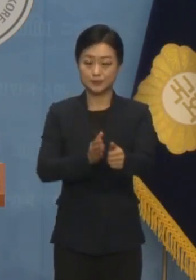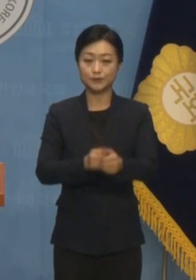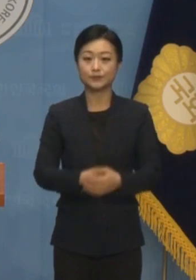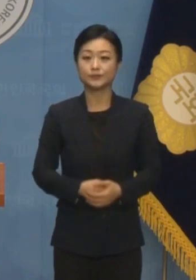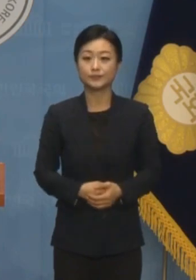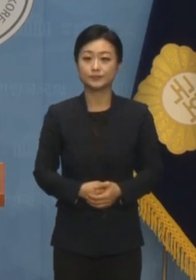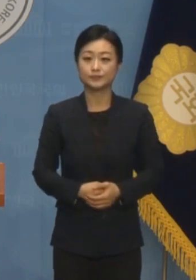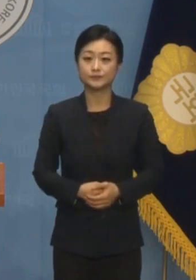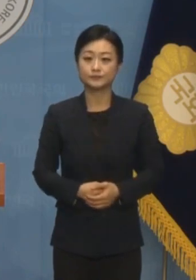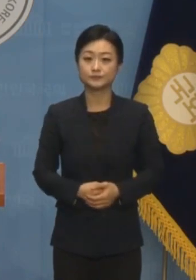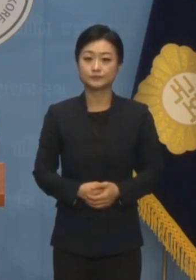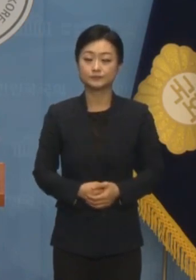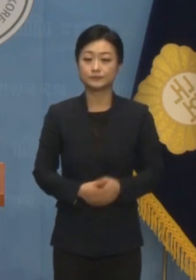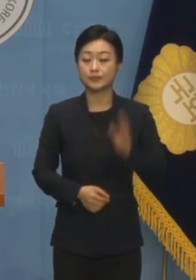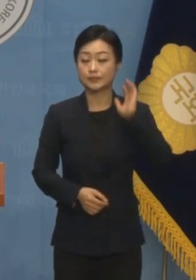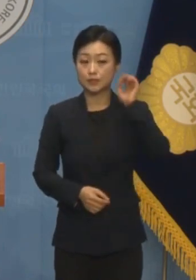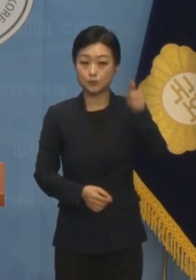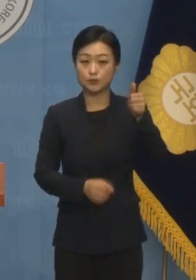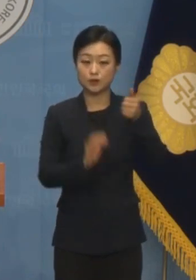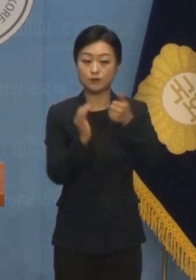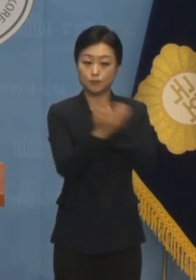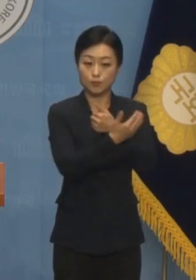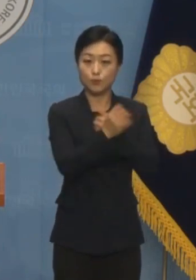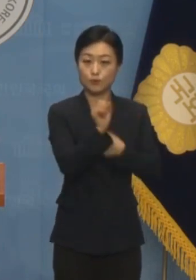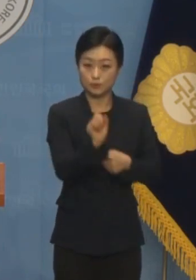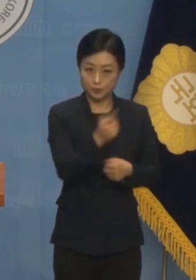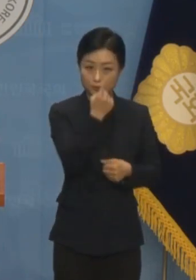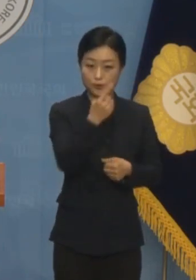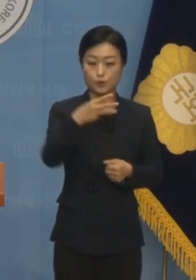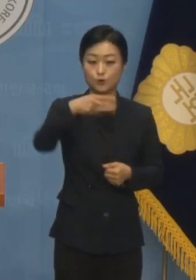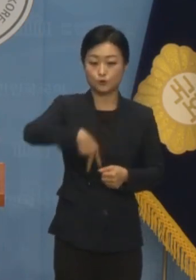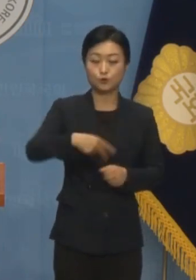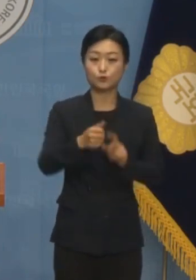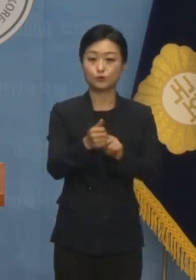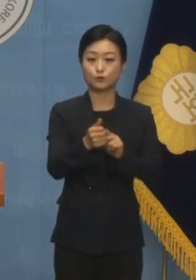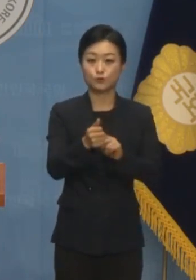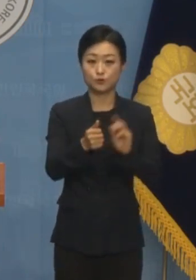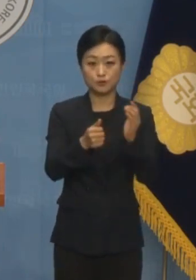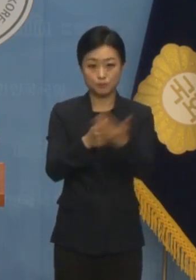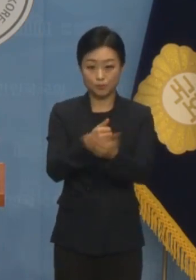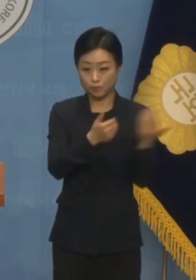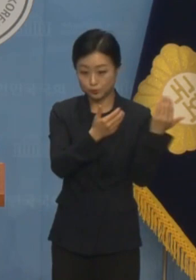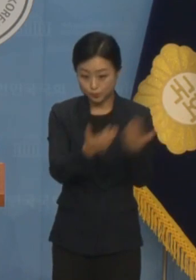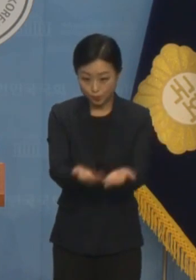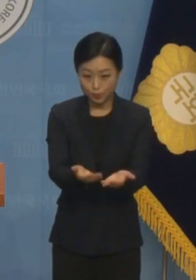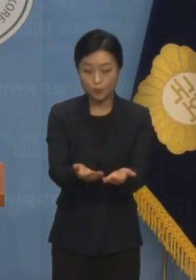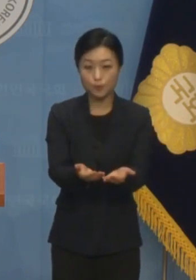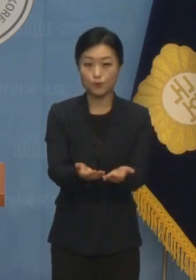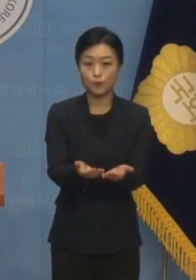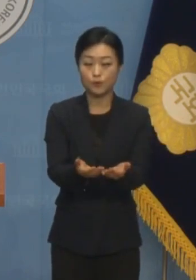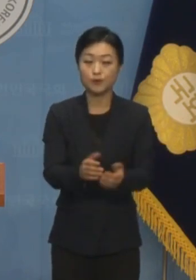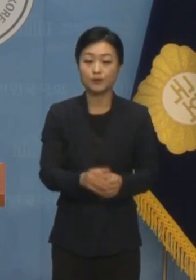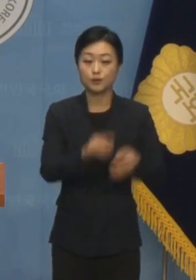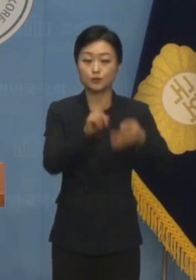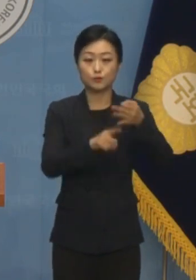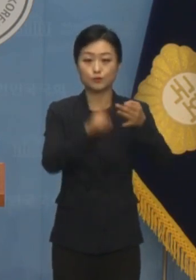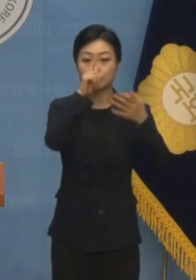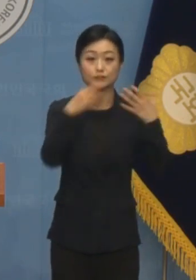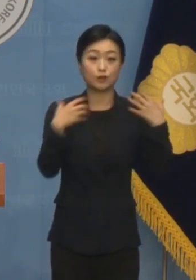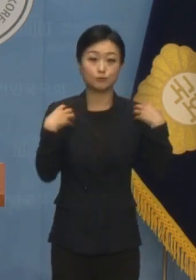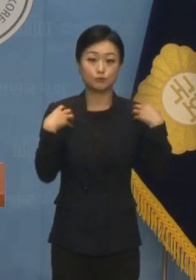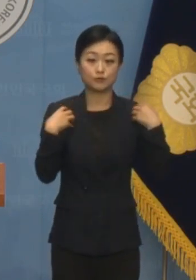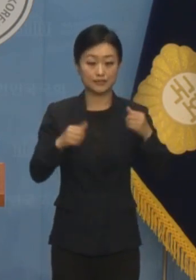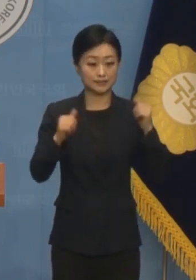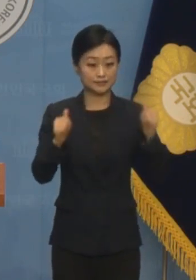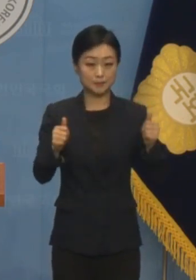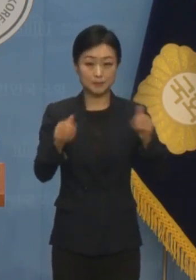합니다. 대통령의 비호 속에 류희림 위원장이 자리를 지키고 있는 한 윤석열 정부가 말하는